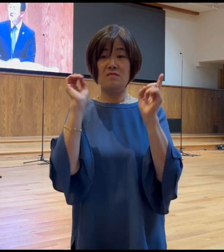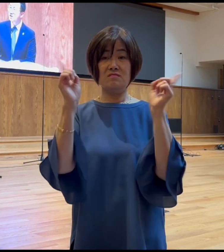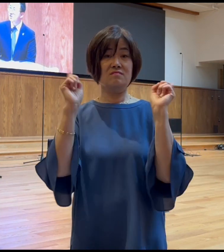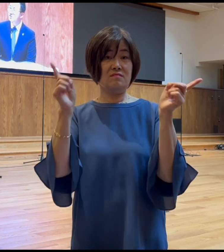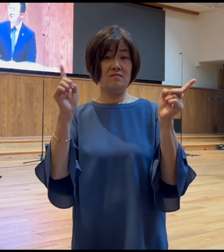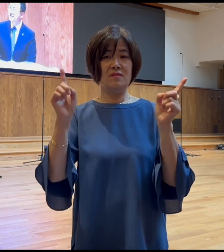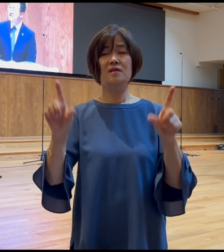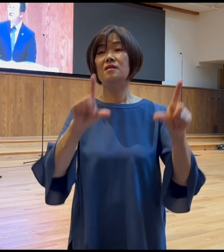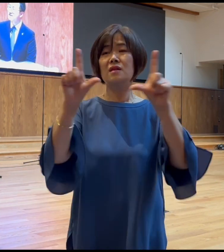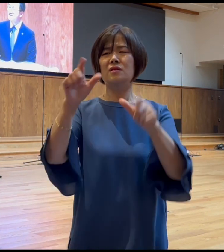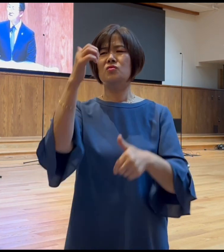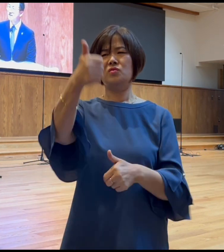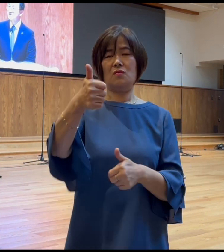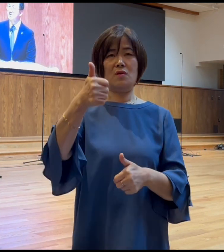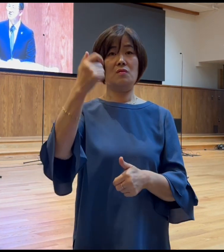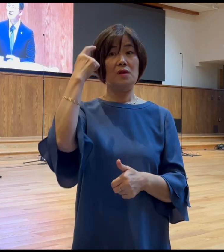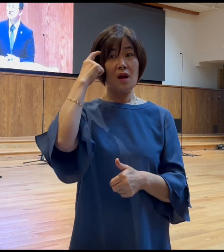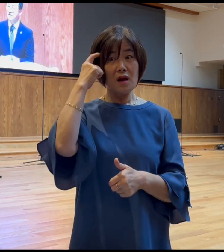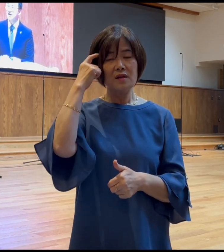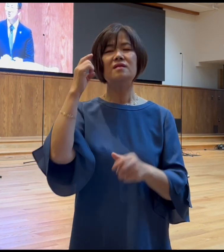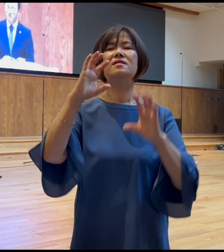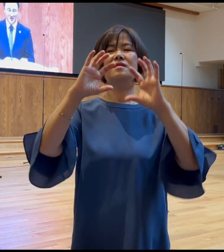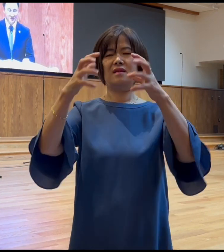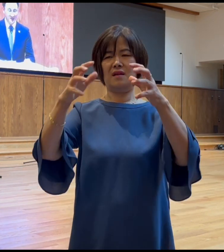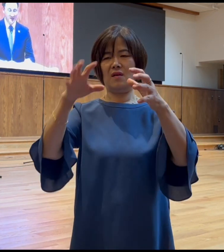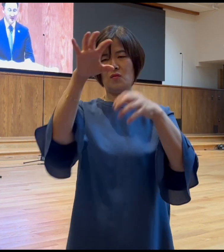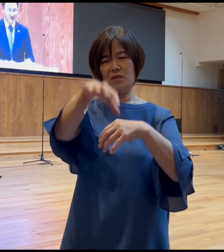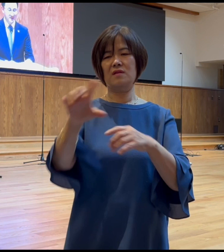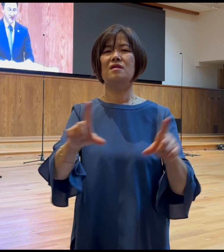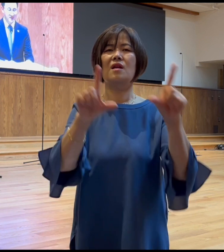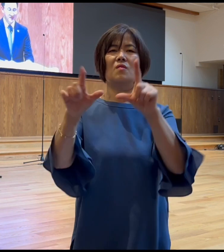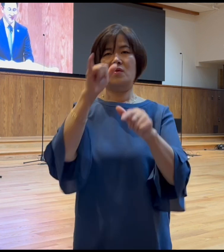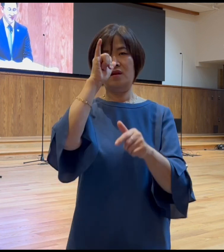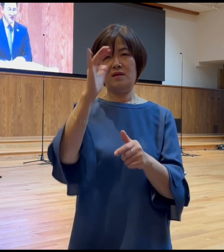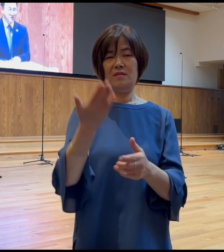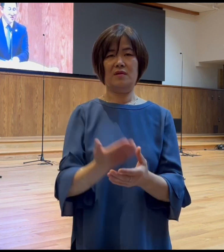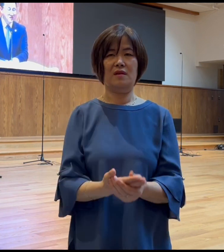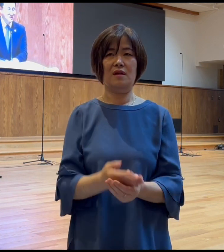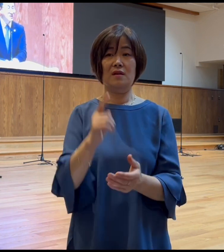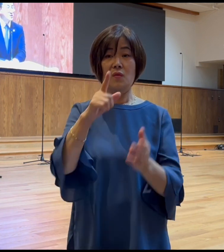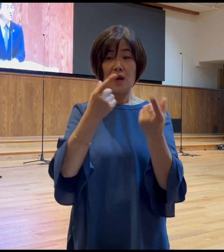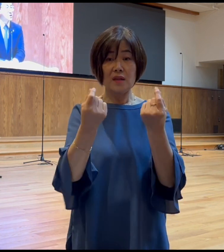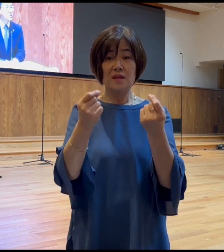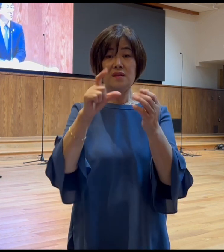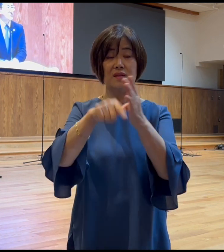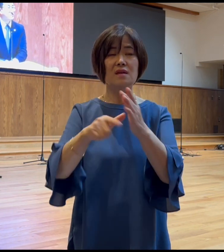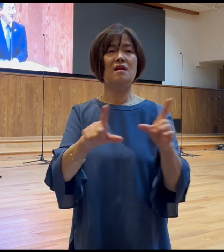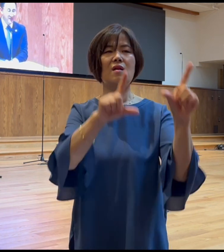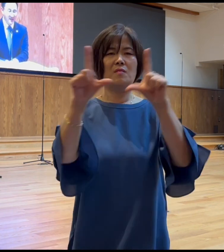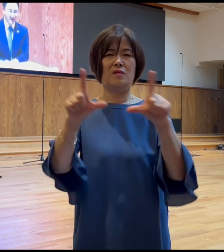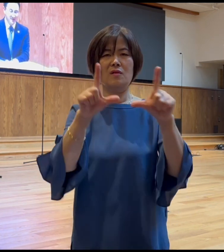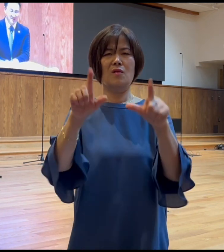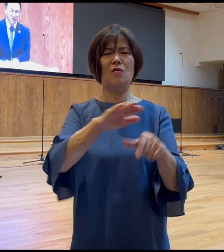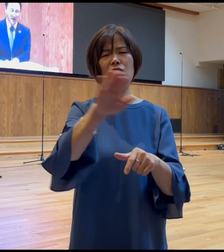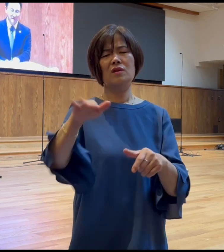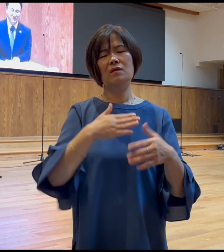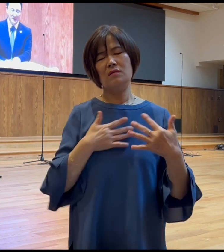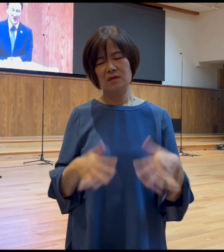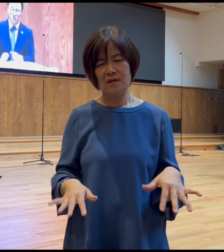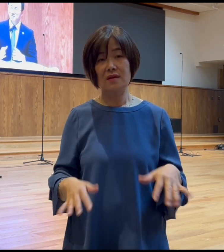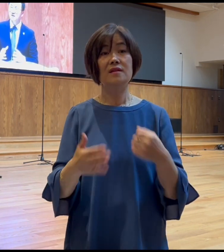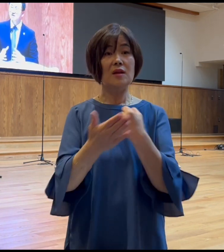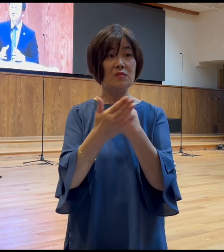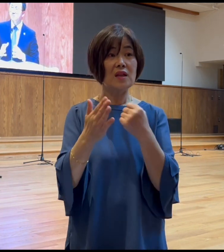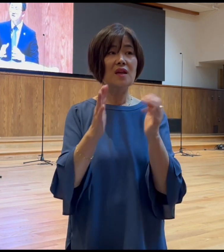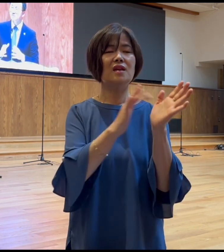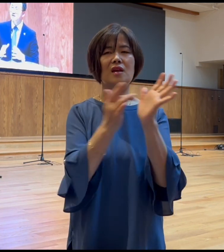것이 최고라고 여기는 세상에서 살아가고 있습니다. 이런 시대를 살면서 우리도 연약하기 때문에